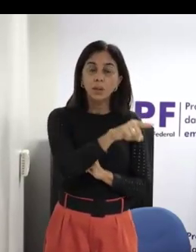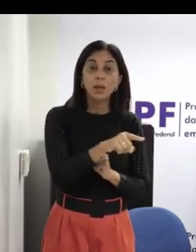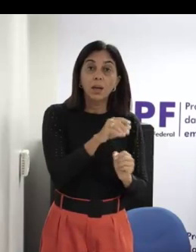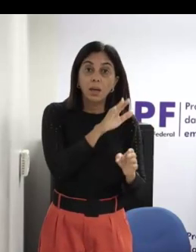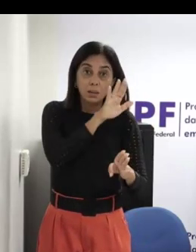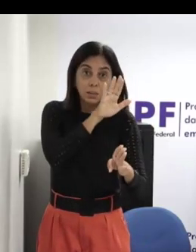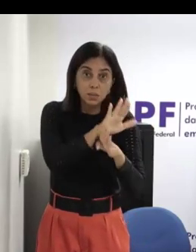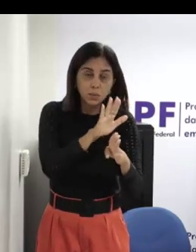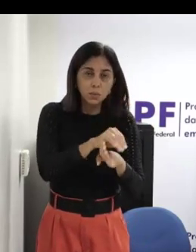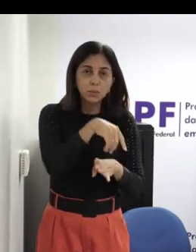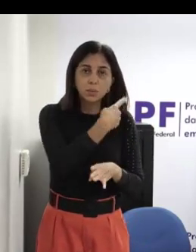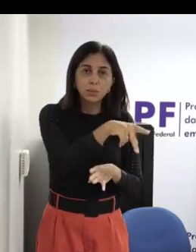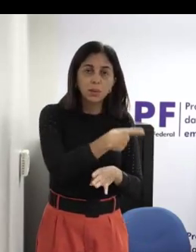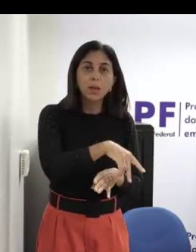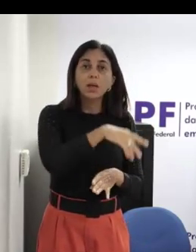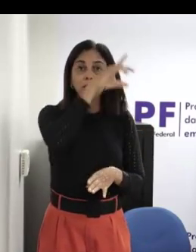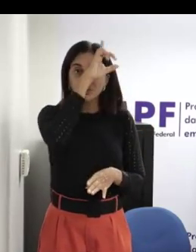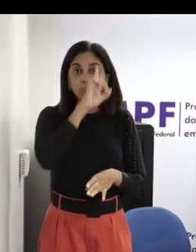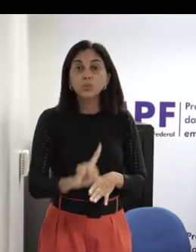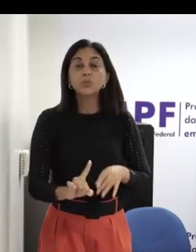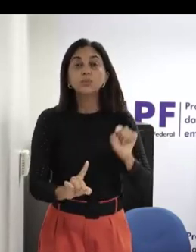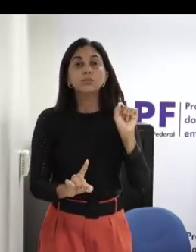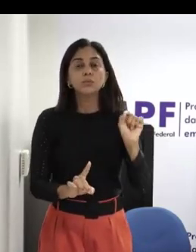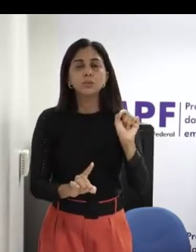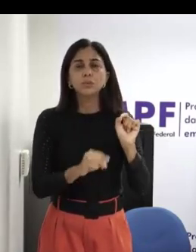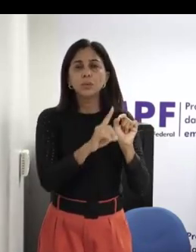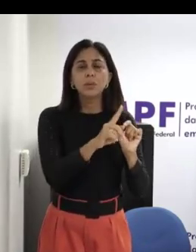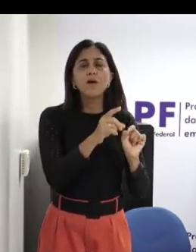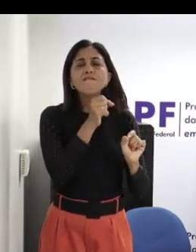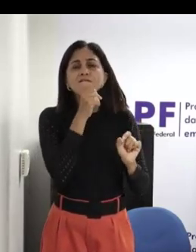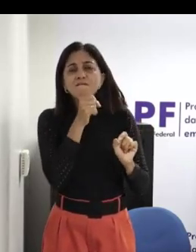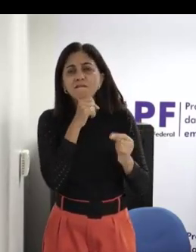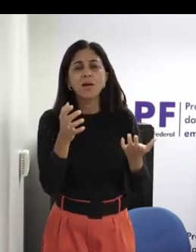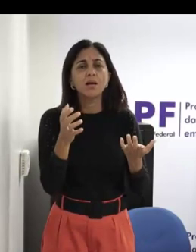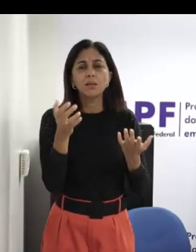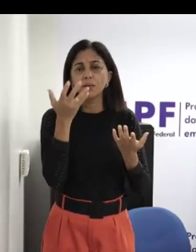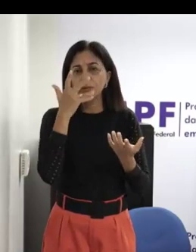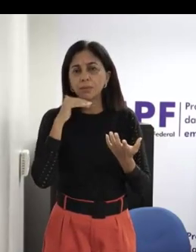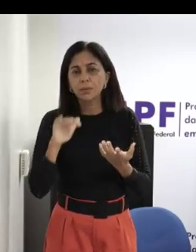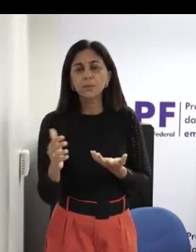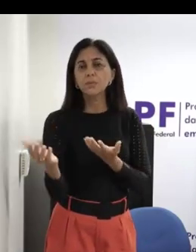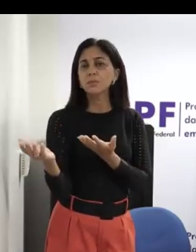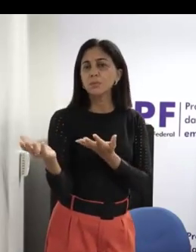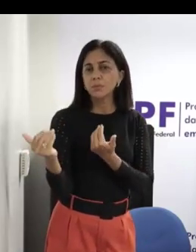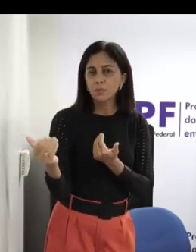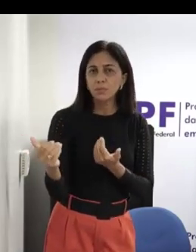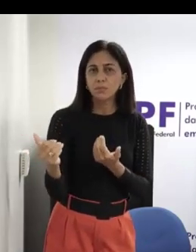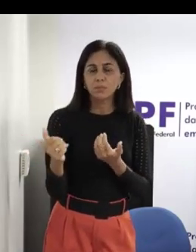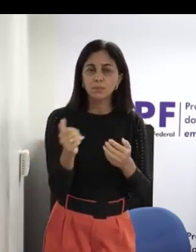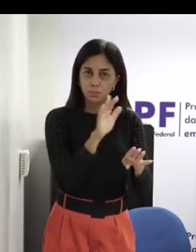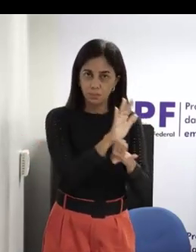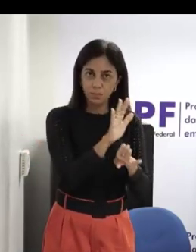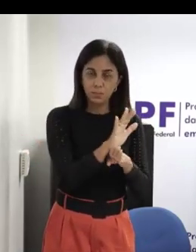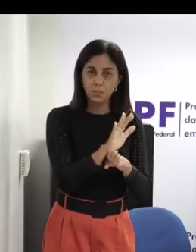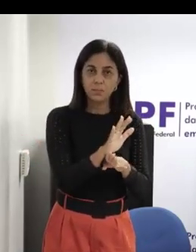violações de violência eh contra idoso contra criança e adolescente Nós também atendemos os